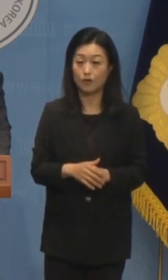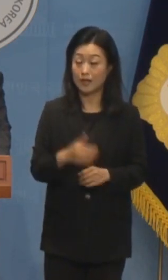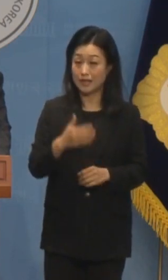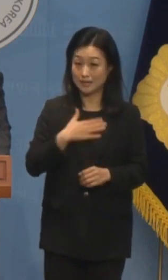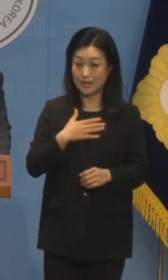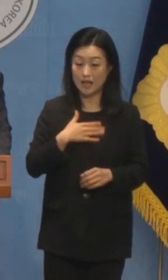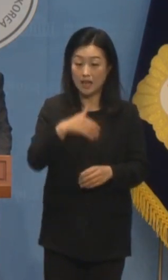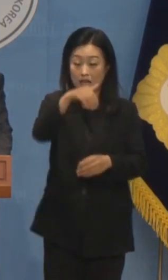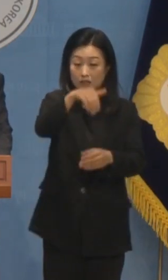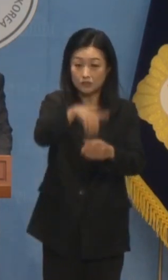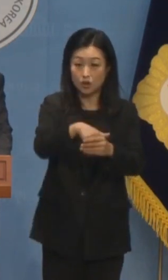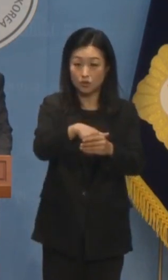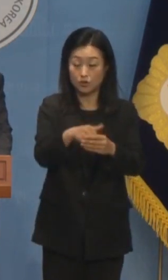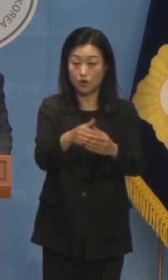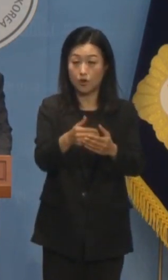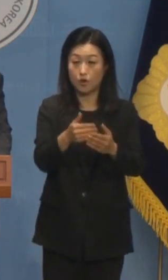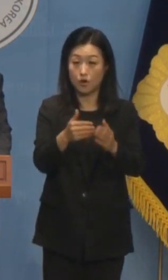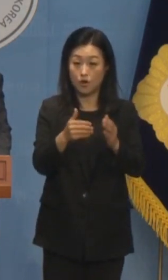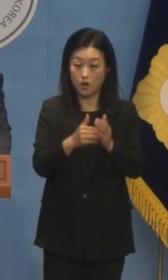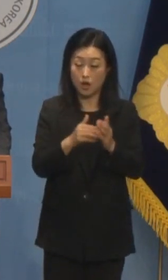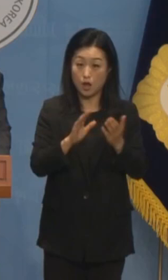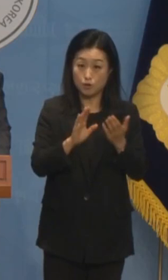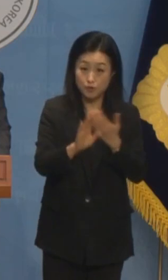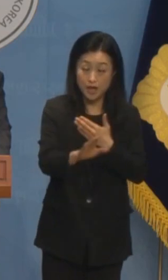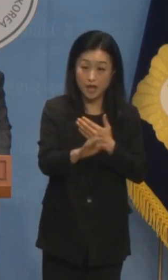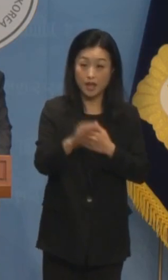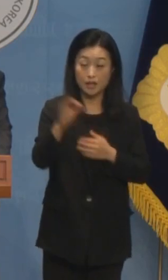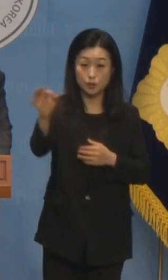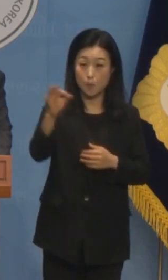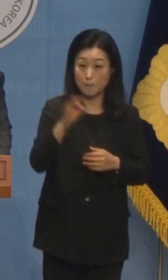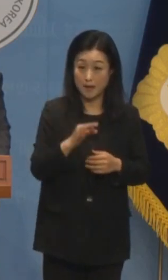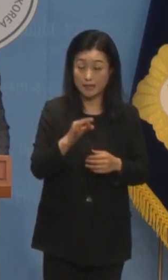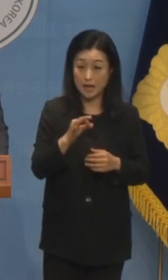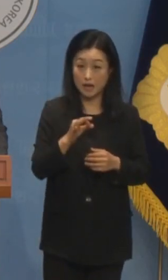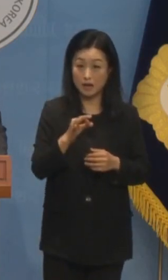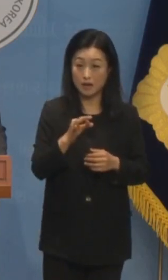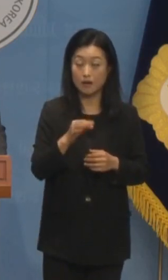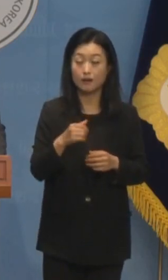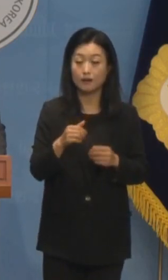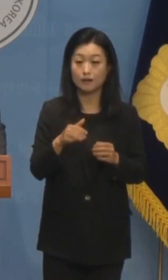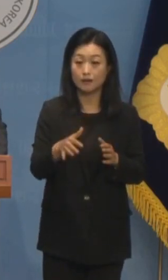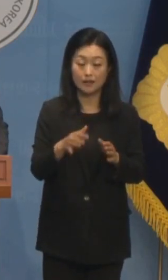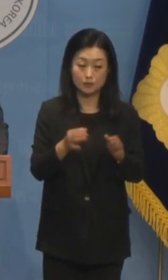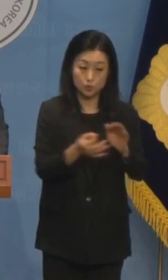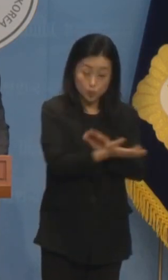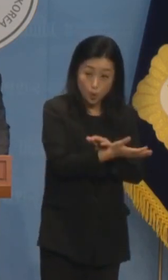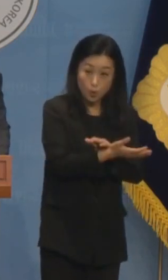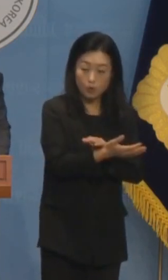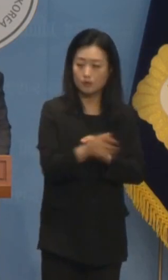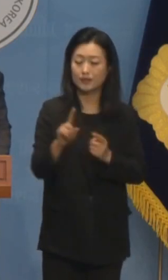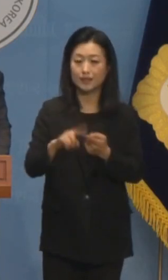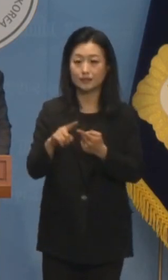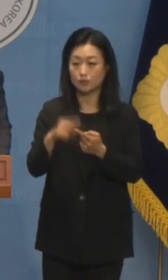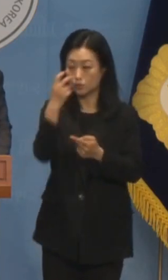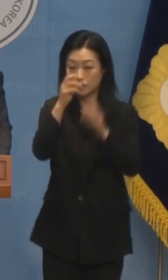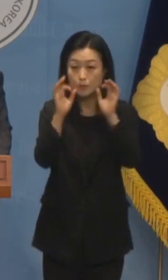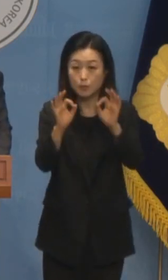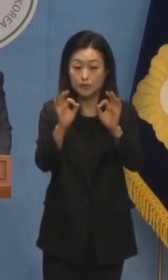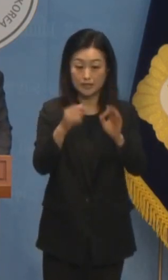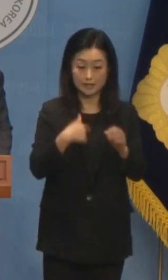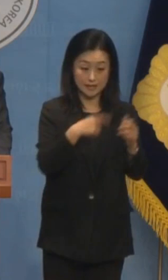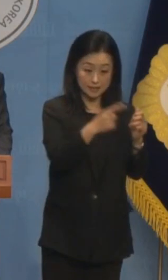사람으로 처벌하려고 했습니다만 1심, 2심, 3심 재판 과정에서